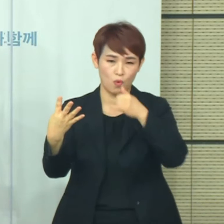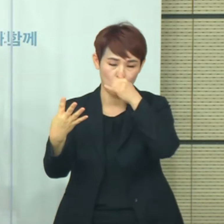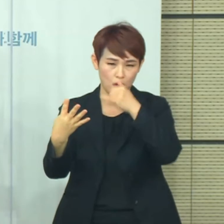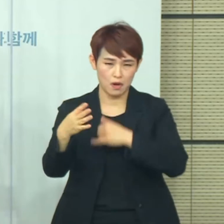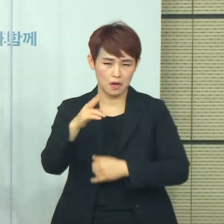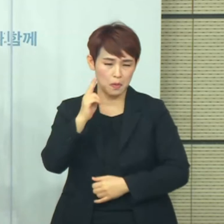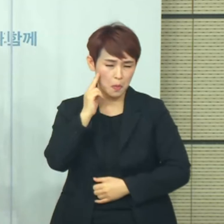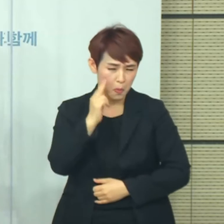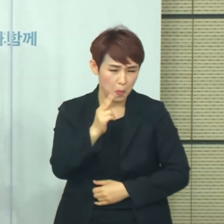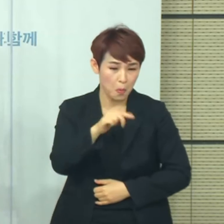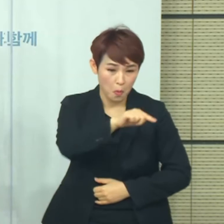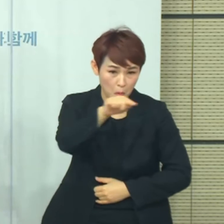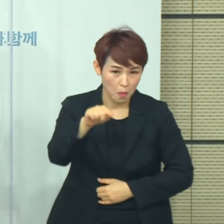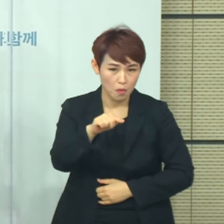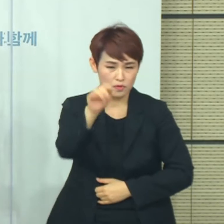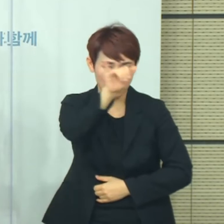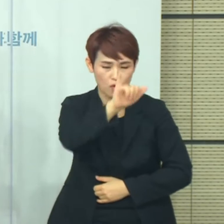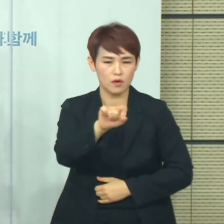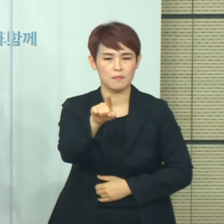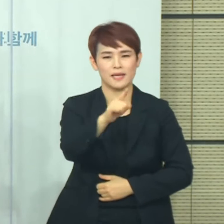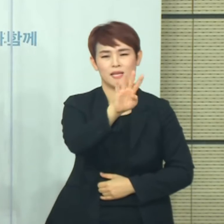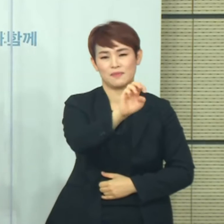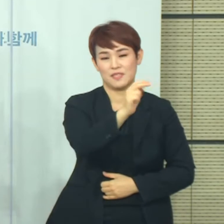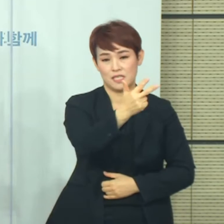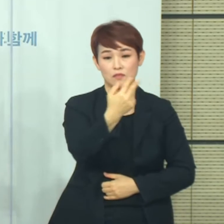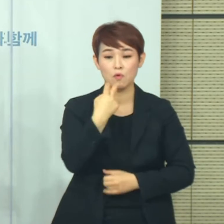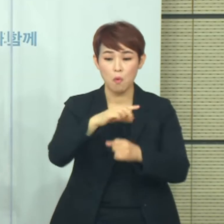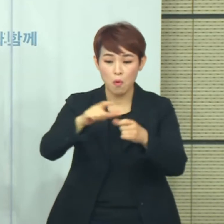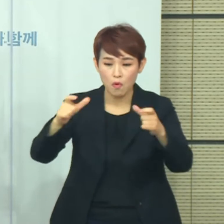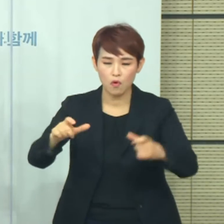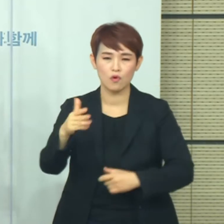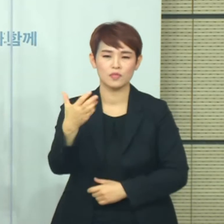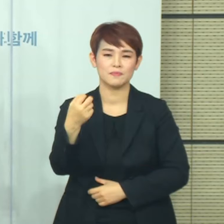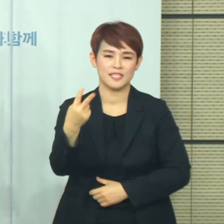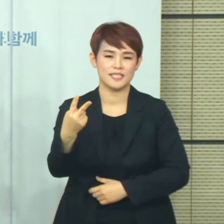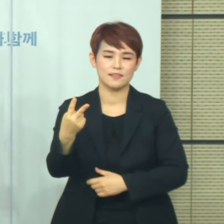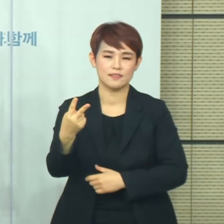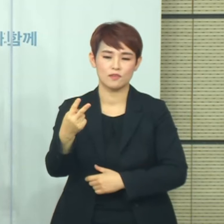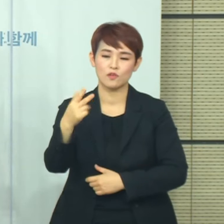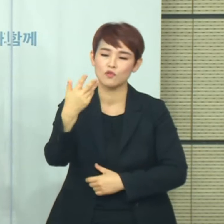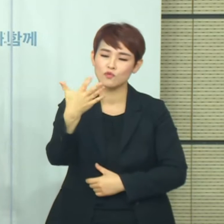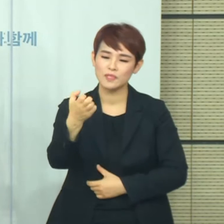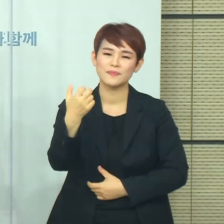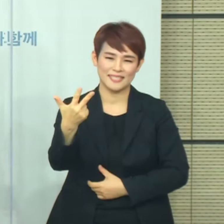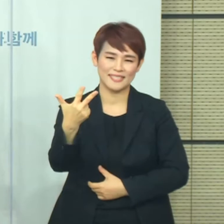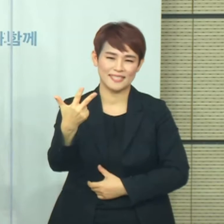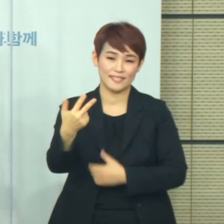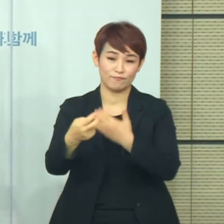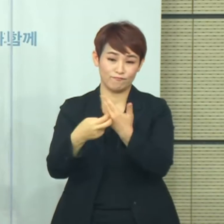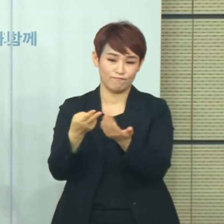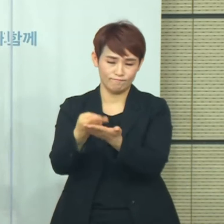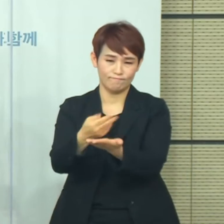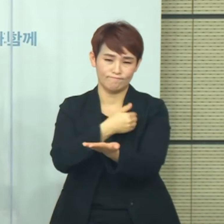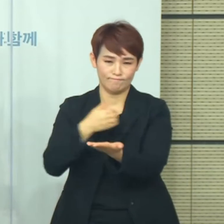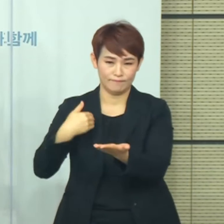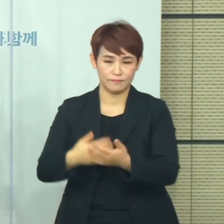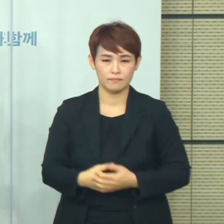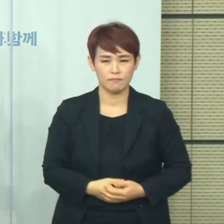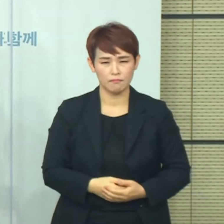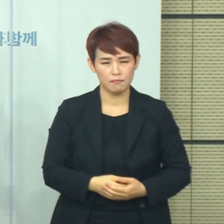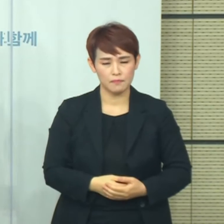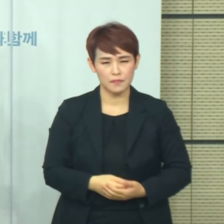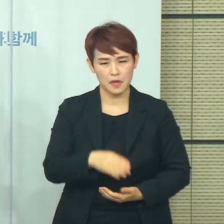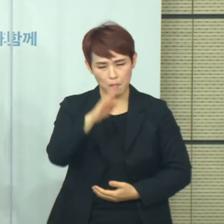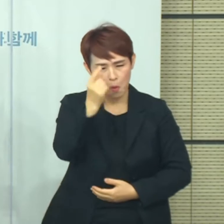준중환자 병상은 전국 147병상, 수도권 97병상이 사용 가능합니다. 중등증, 경증